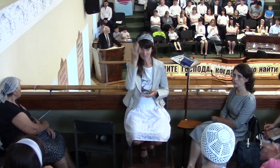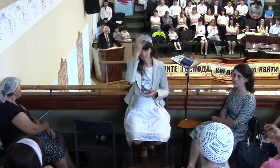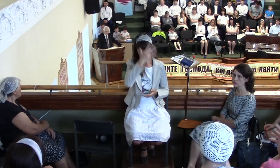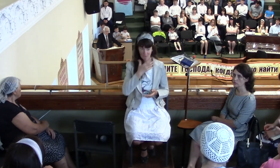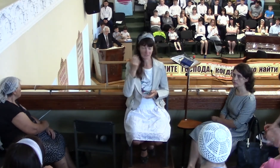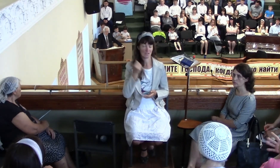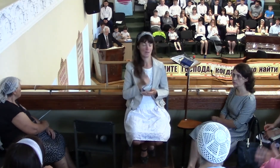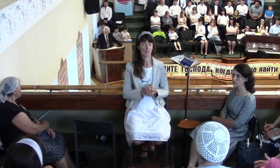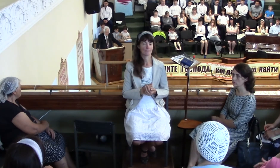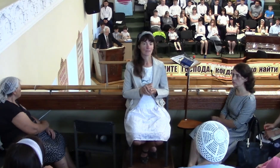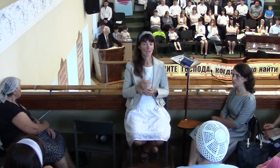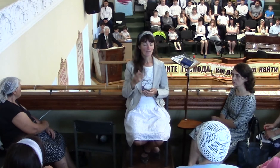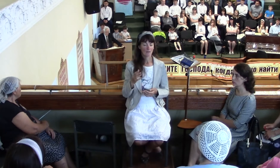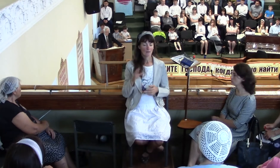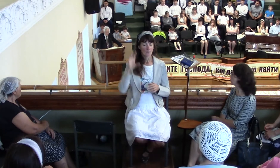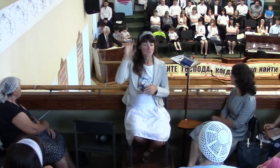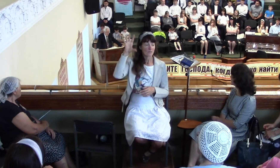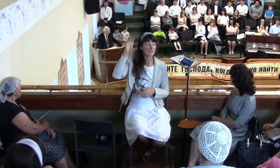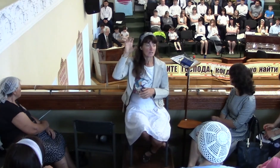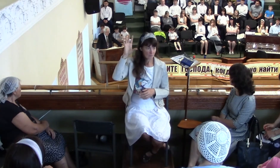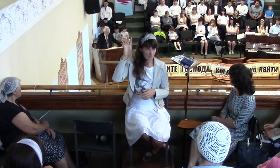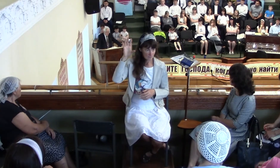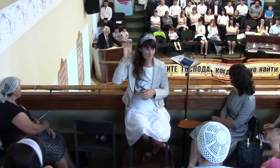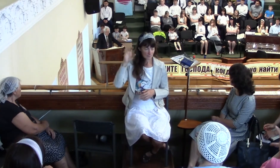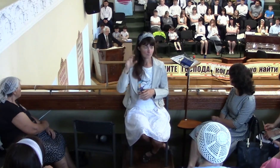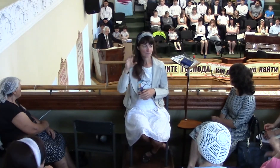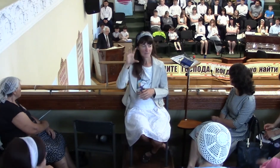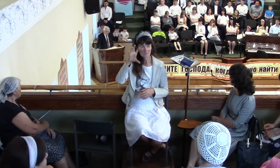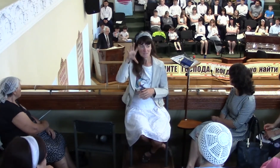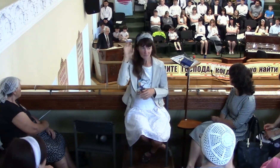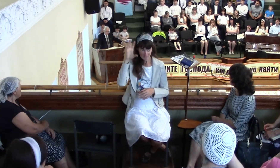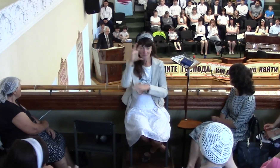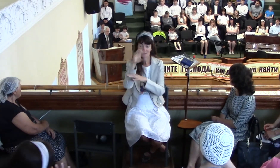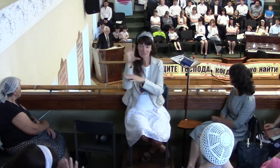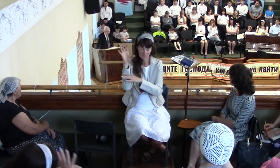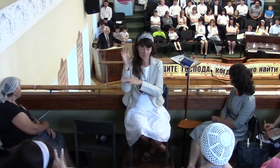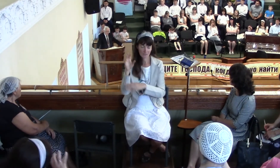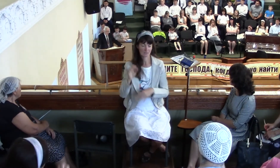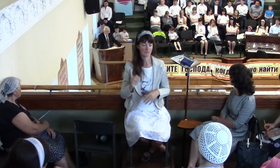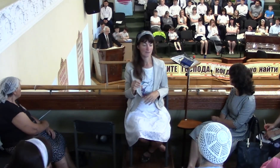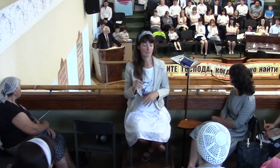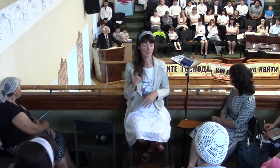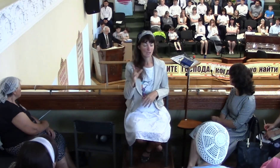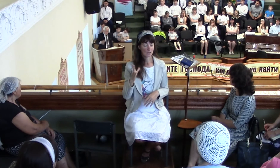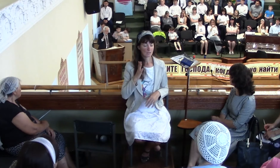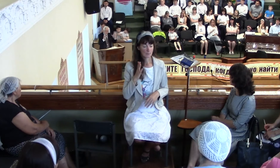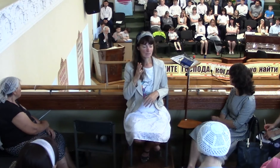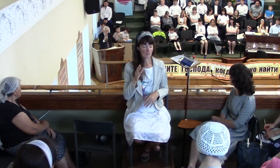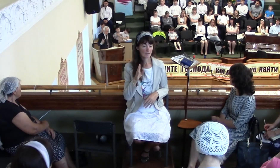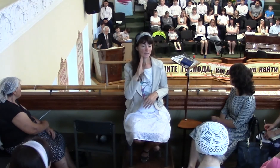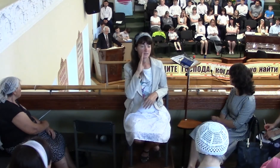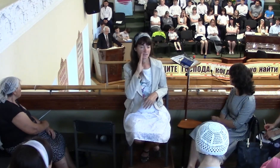птица большая, которая умирающих съедает. И клевал эту девочку еще живую.